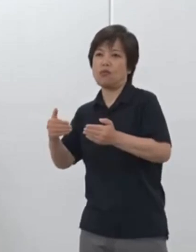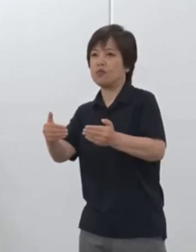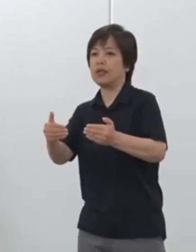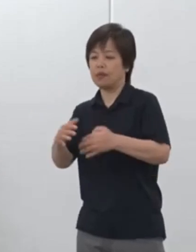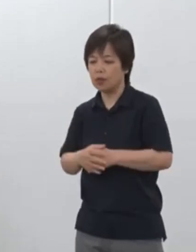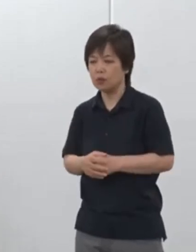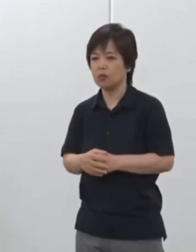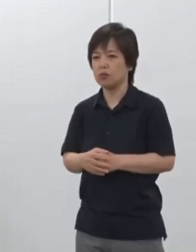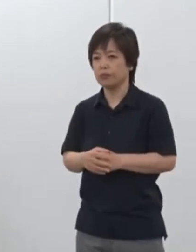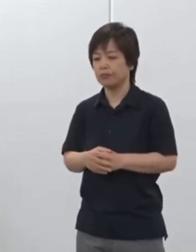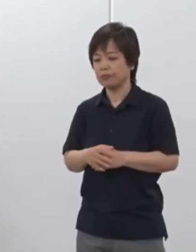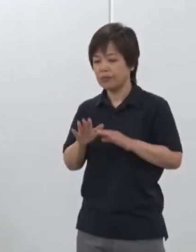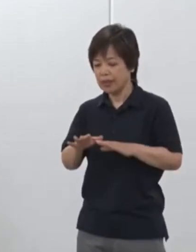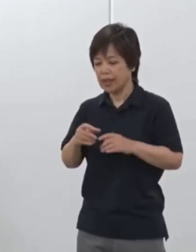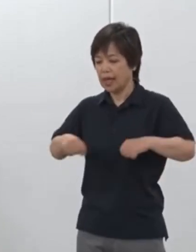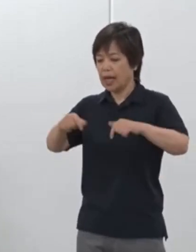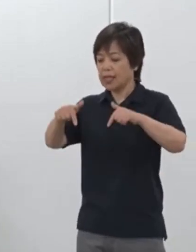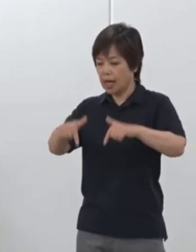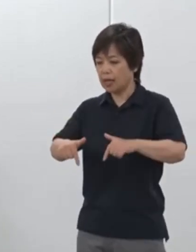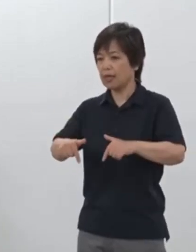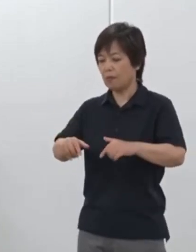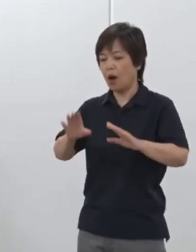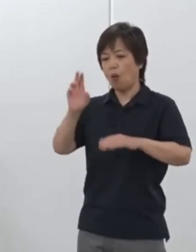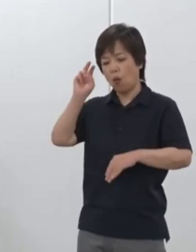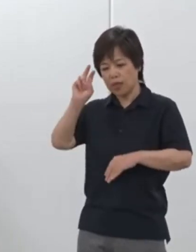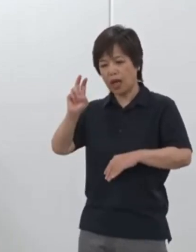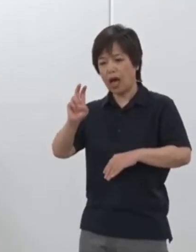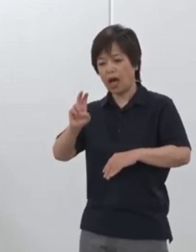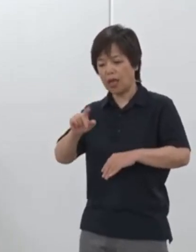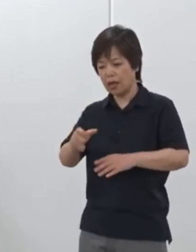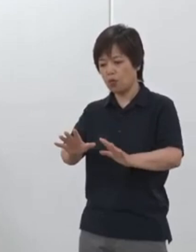現在例えば関西地域や大阪での受け入れ要望があるんであれば、